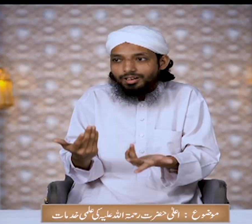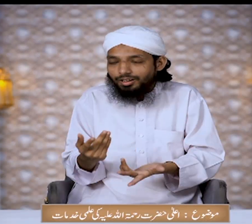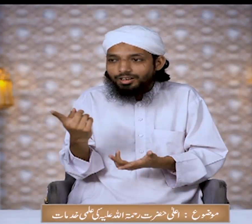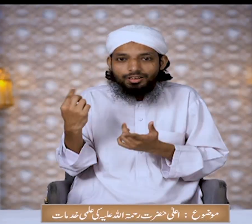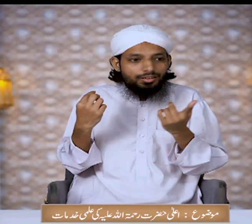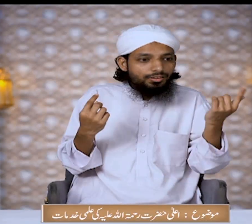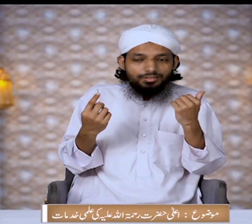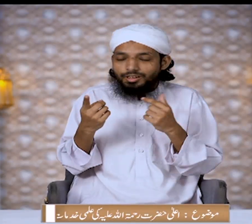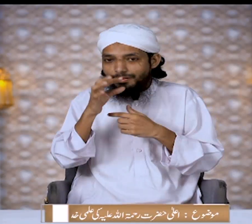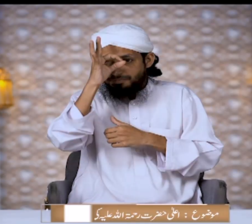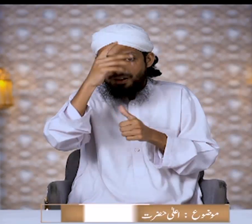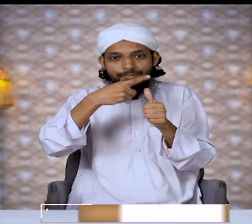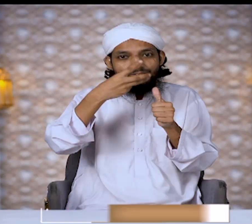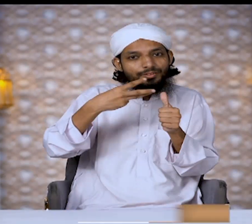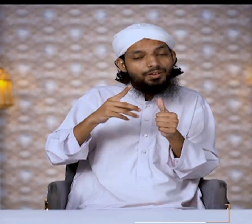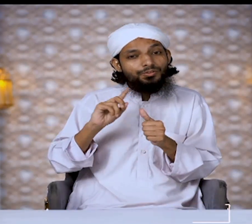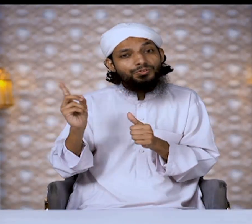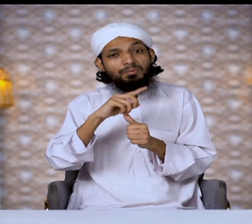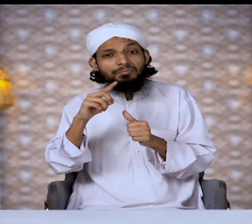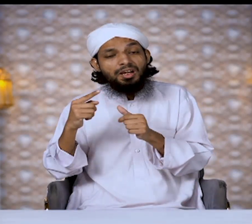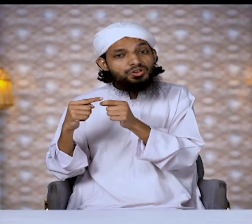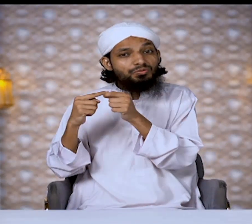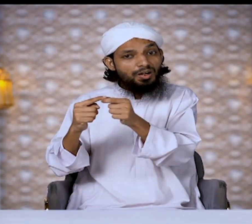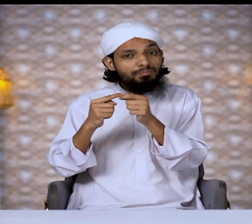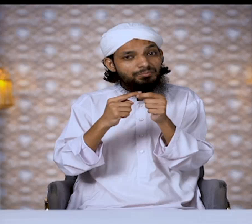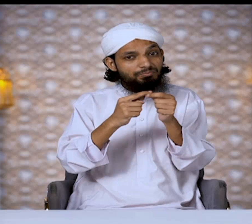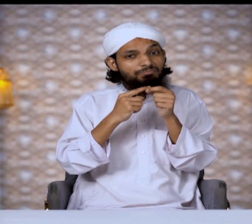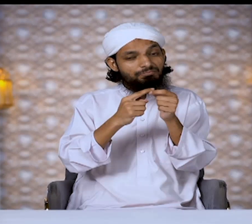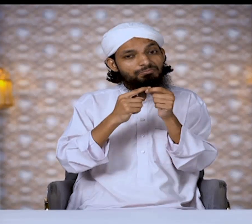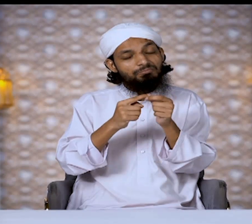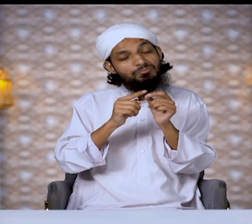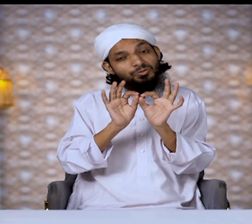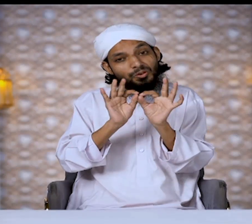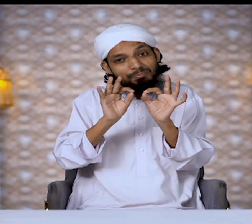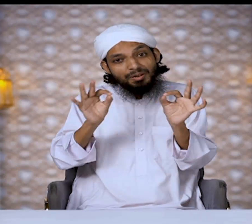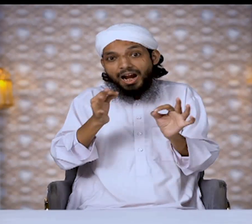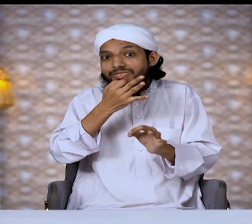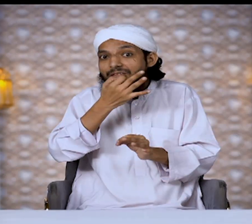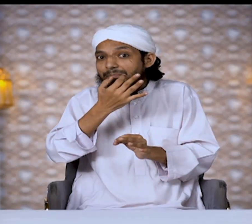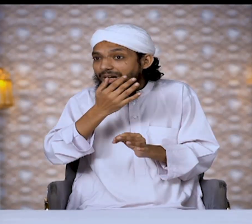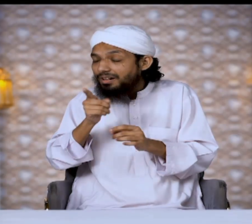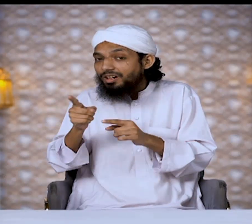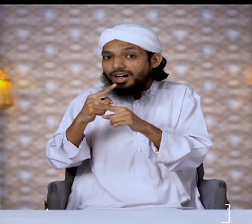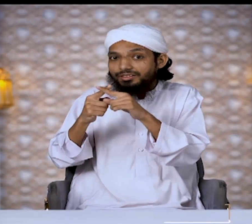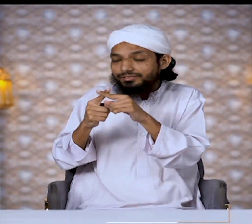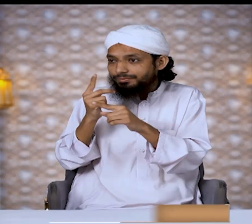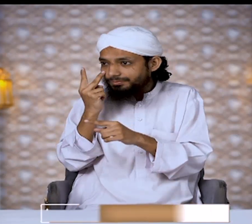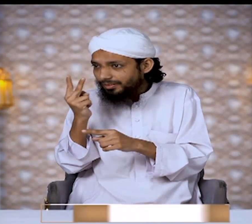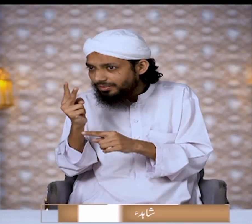کی نہ سنے، لیکن بارگاہ اعلیٰ حضرت میں سب کی سنی جاتی تھی اور سب کی اصلاح بھی فرما دی جاتی. یہاں تک کہ ادبی خطا پر بھی نظر پڑ جاتی تو اس